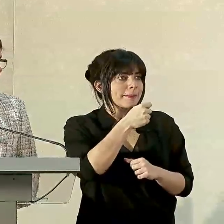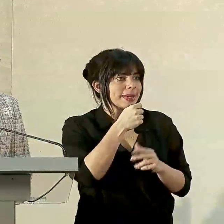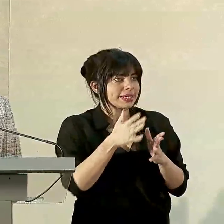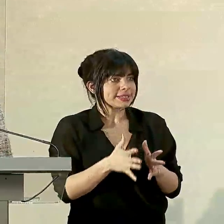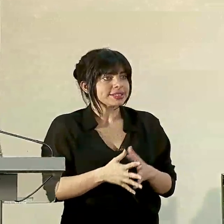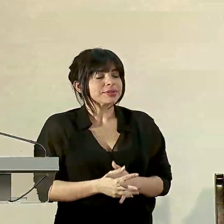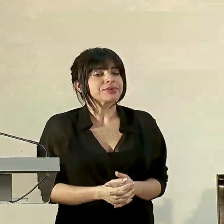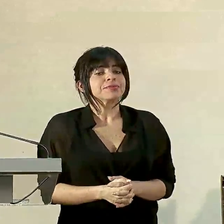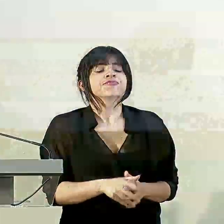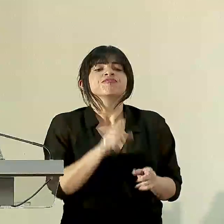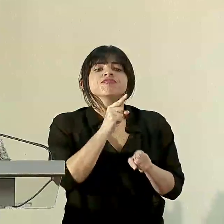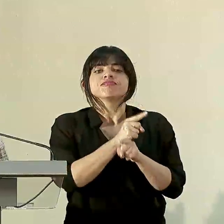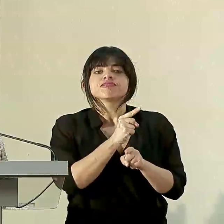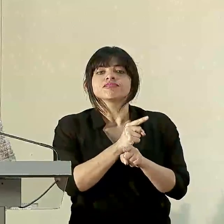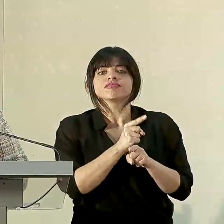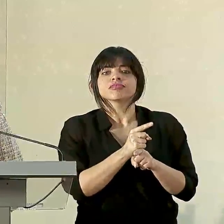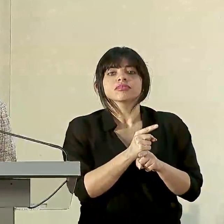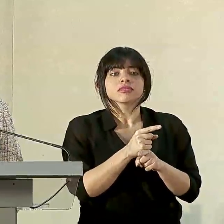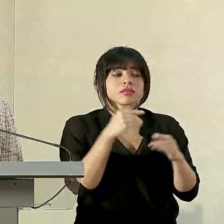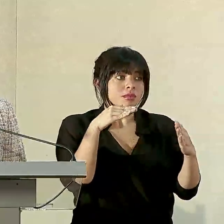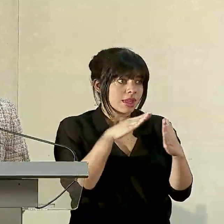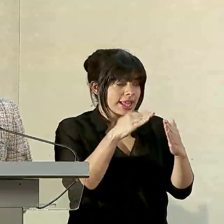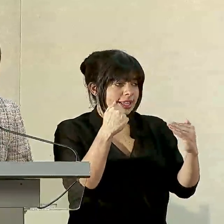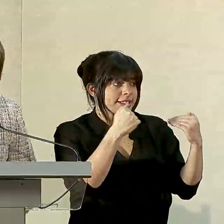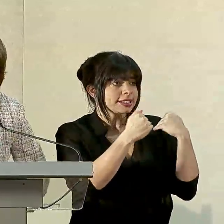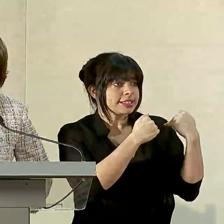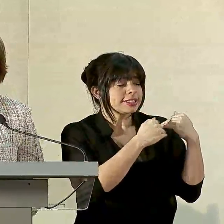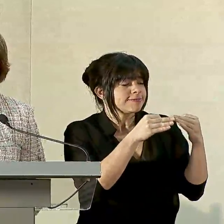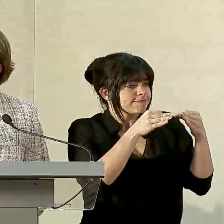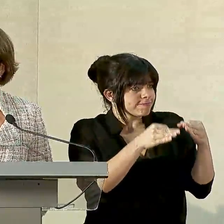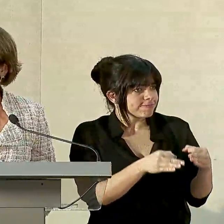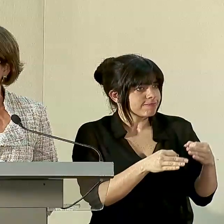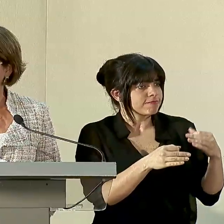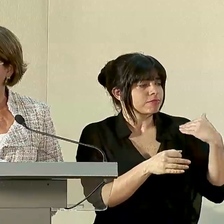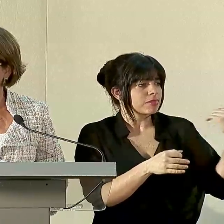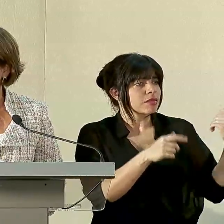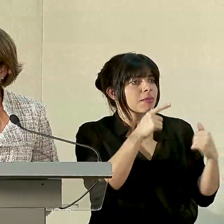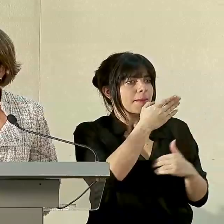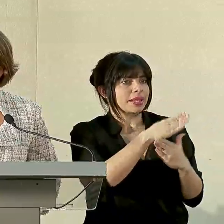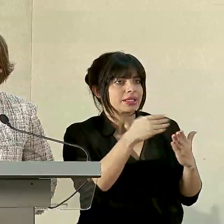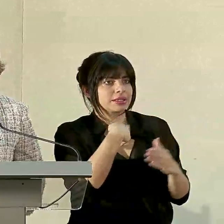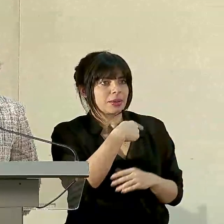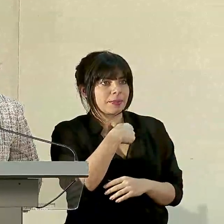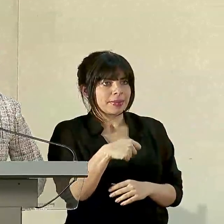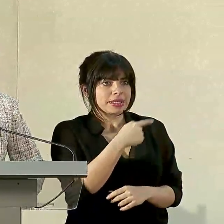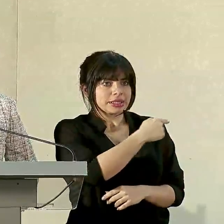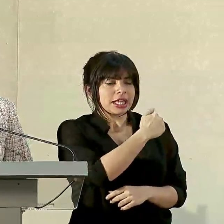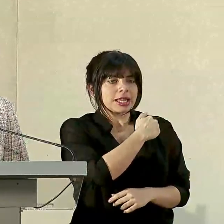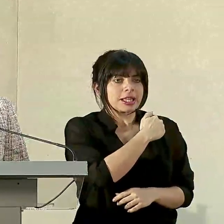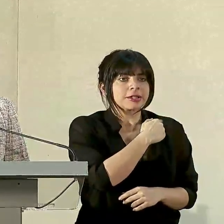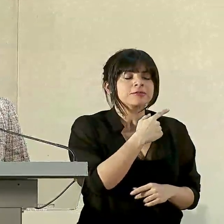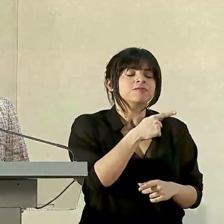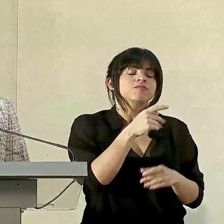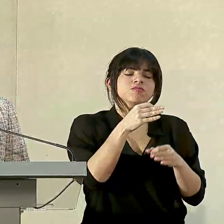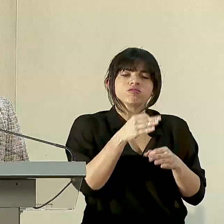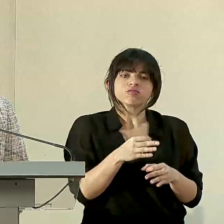prensa. Efectivamente, ante el llamado contundente del señor presidente de la República